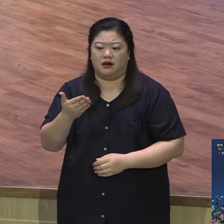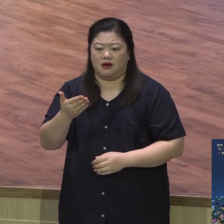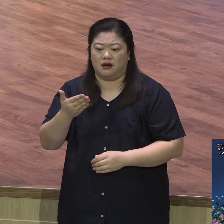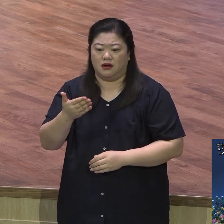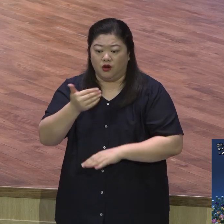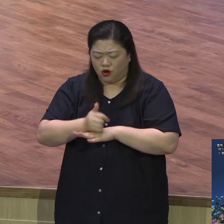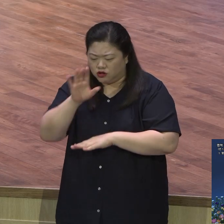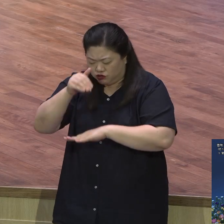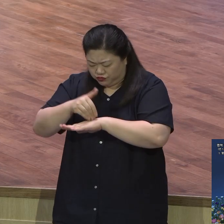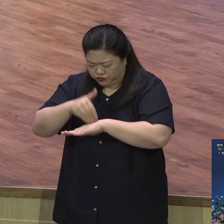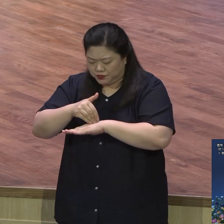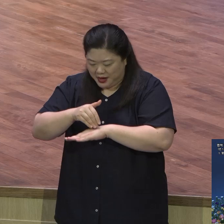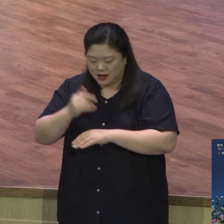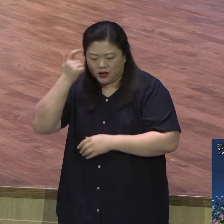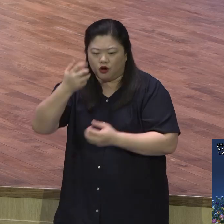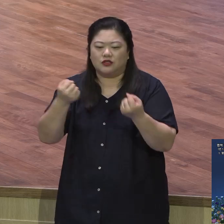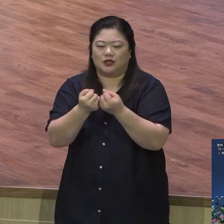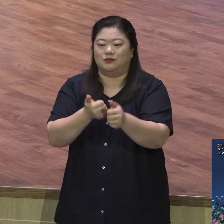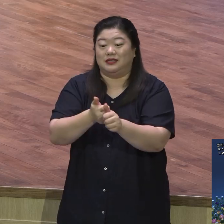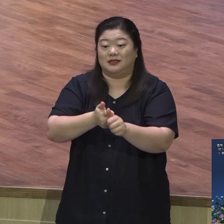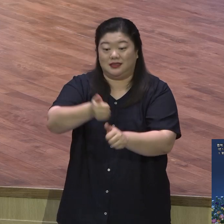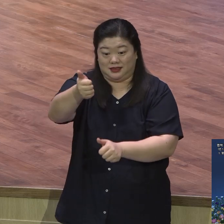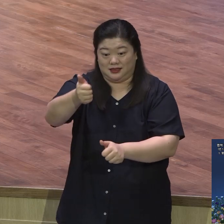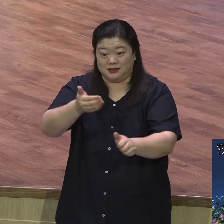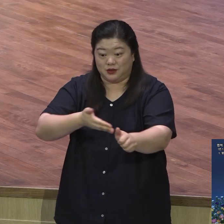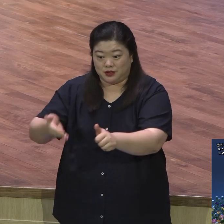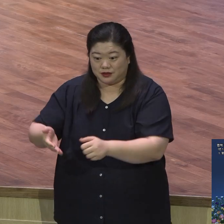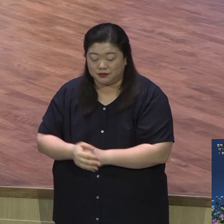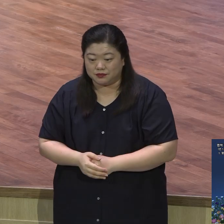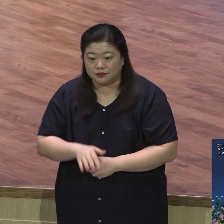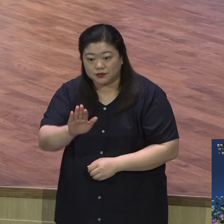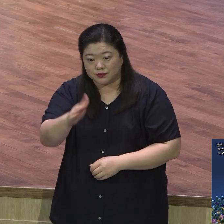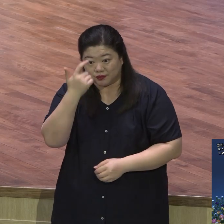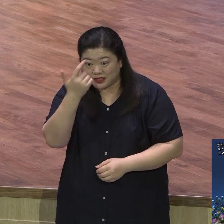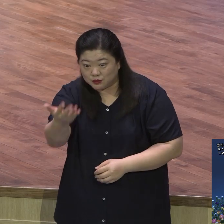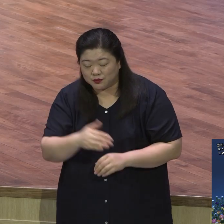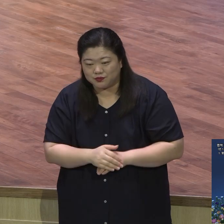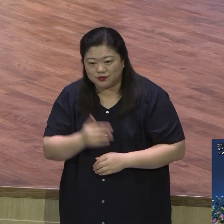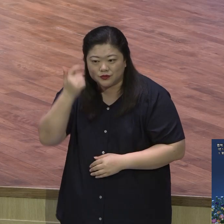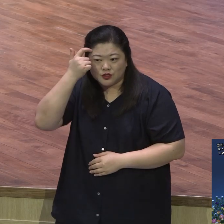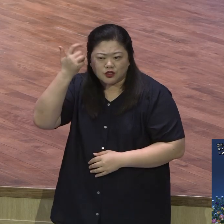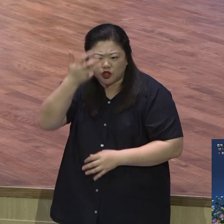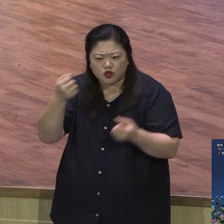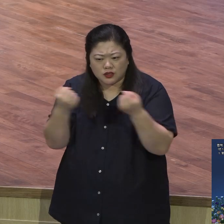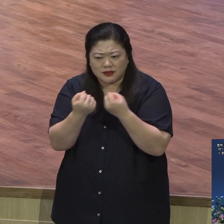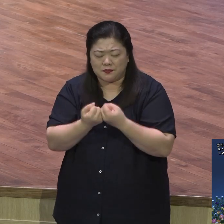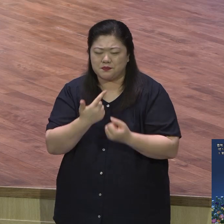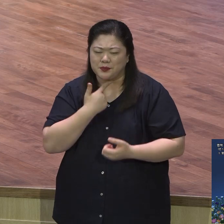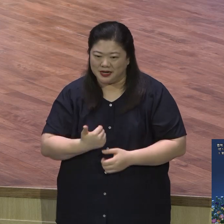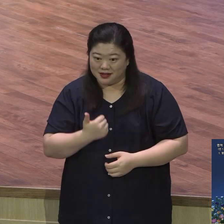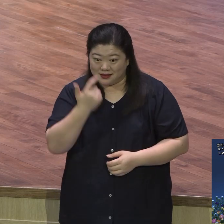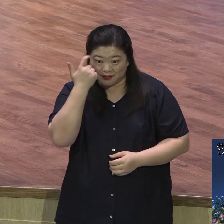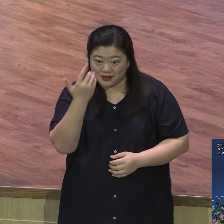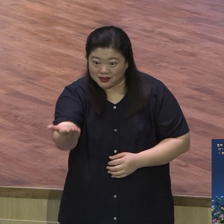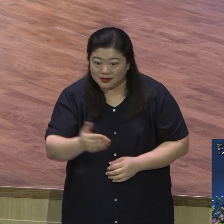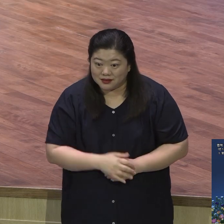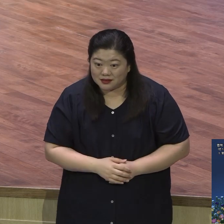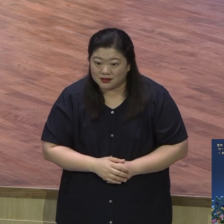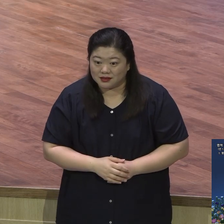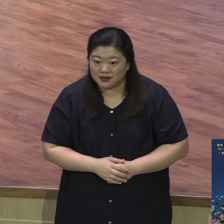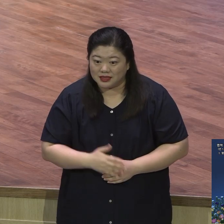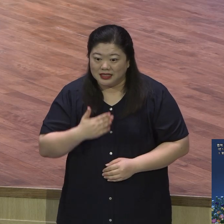이것이 신학적으로 핵심이에요. 영적 싸움 싸워봤어요. 누가 나를 괴롭히는데 영적으로 해석하면서